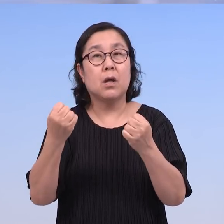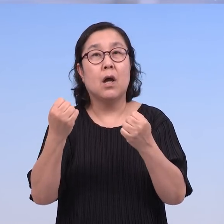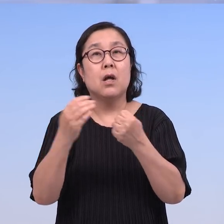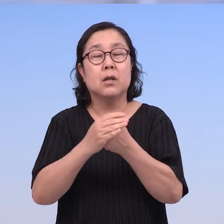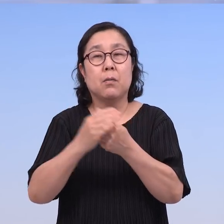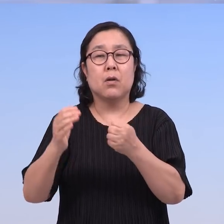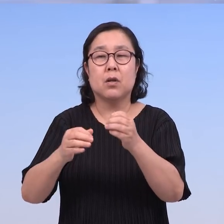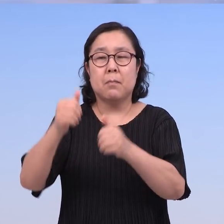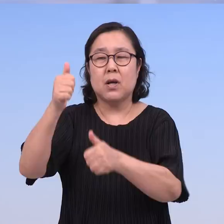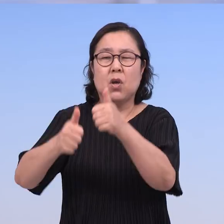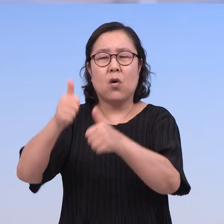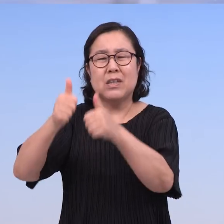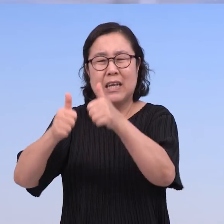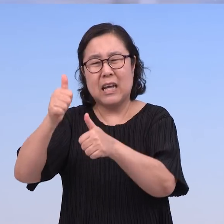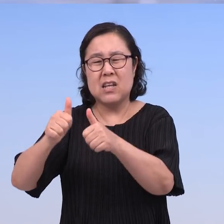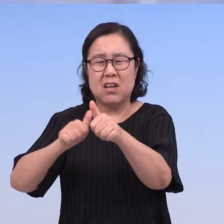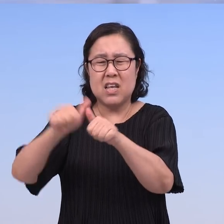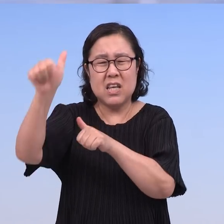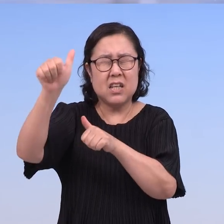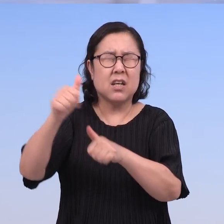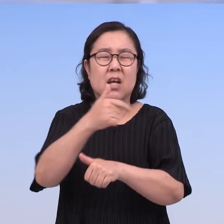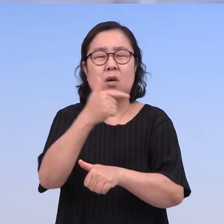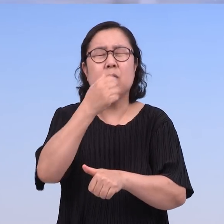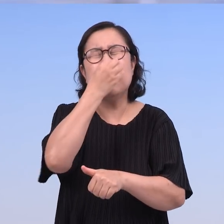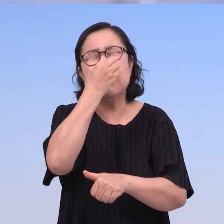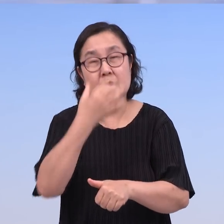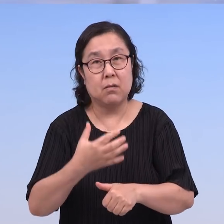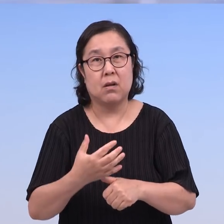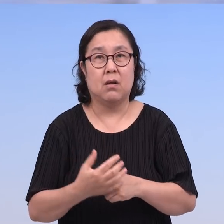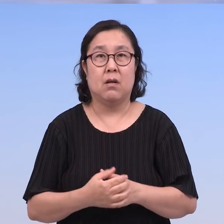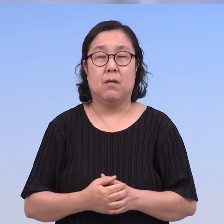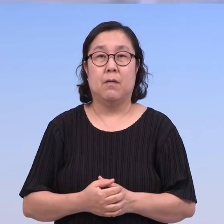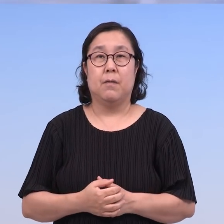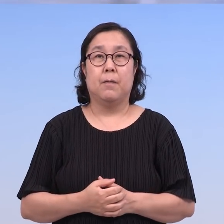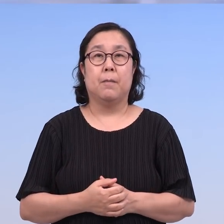그 생존해 내는 것 자체가 이게 기적 아닙니까?